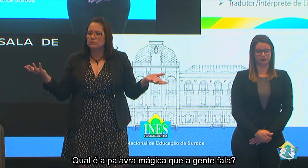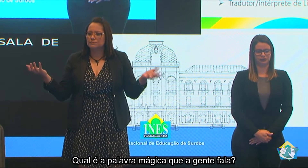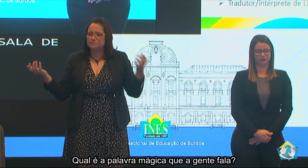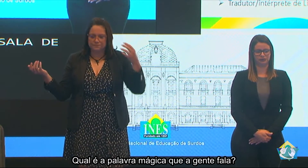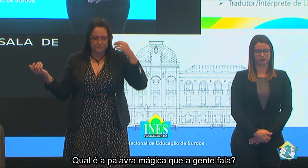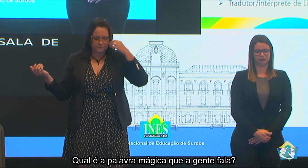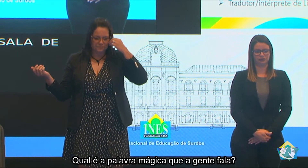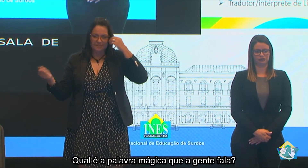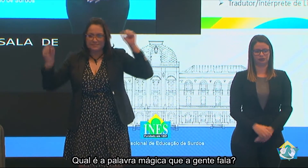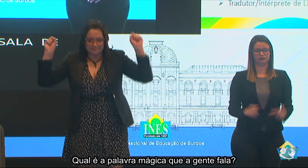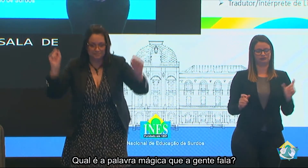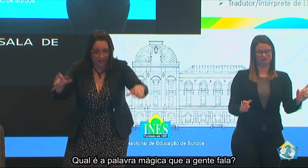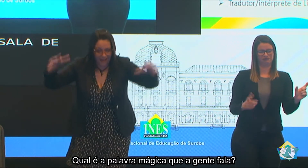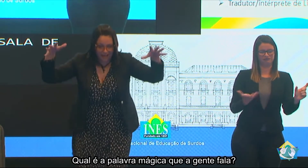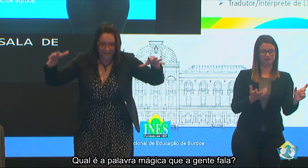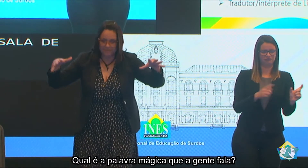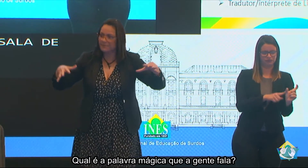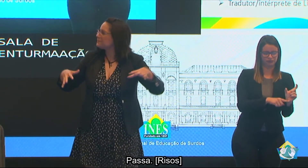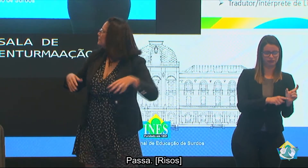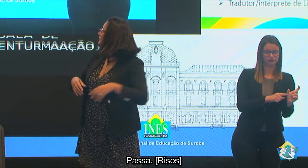Qual é a palavra mágica que a gente fala?